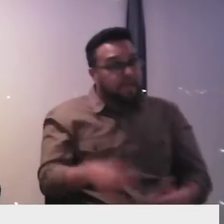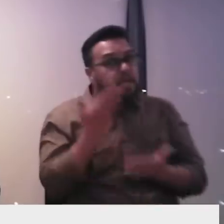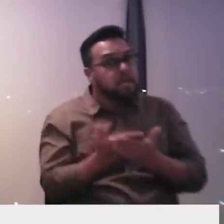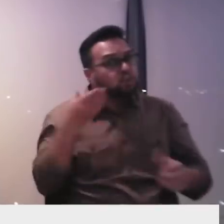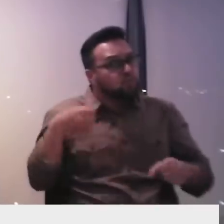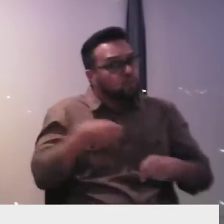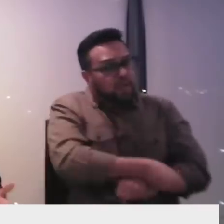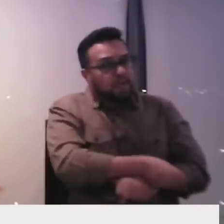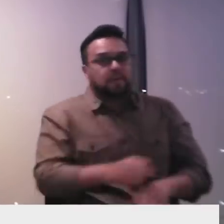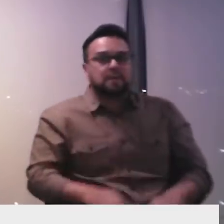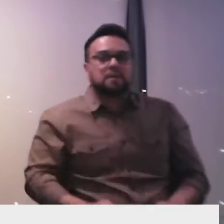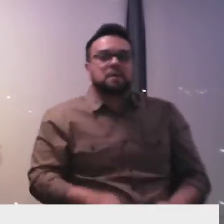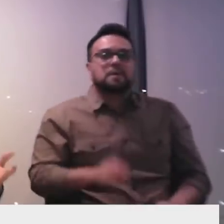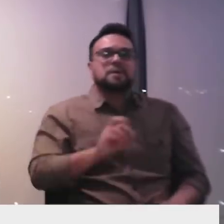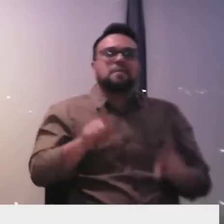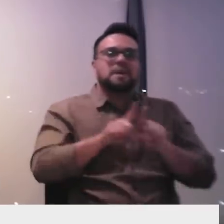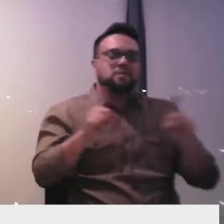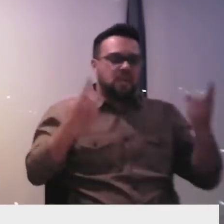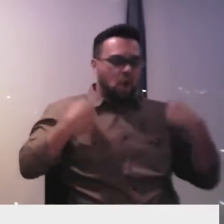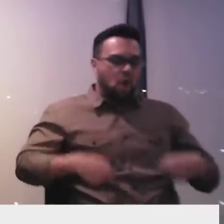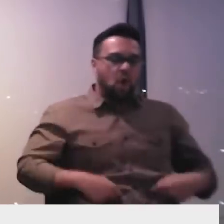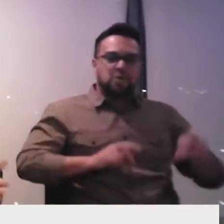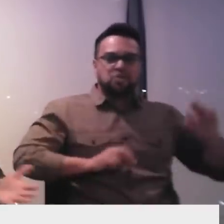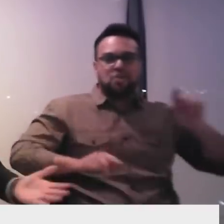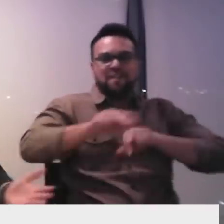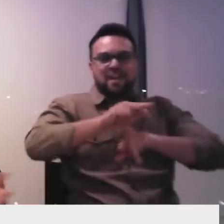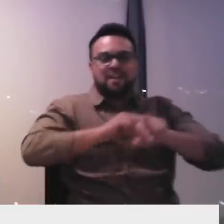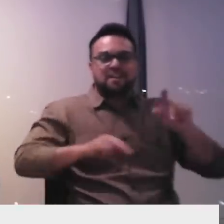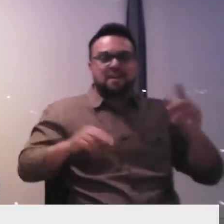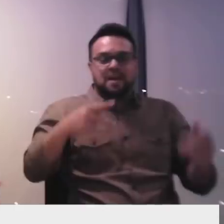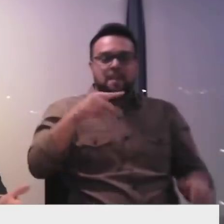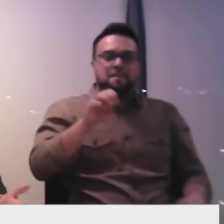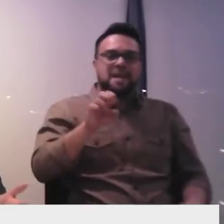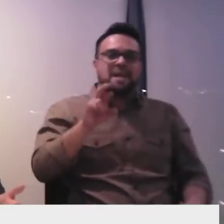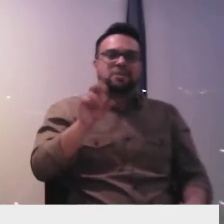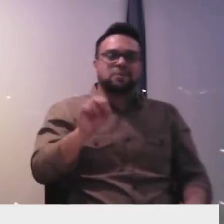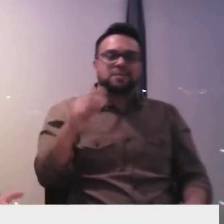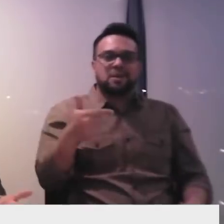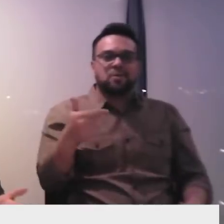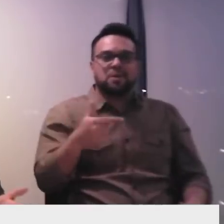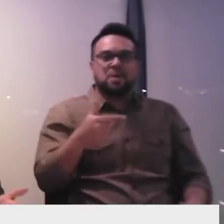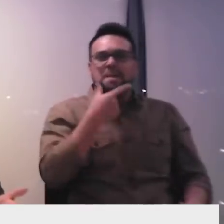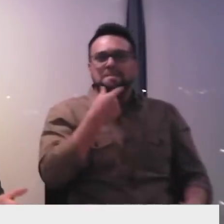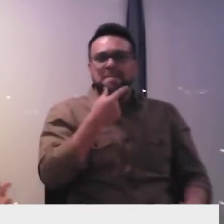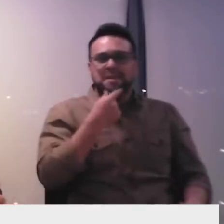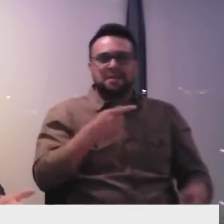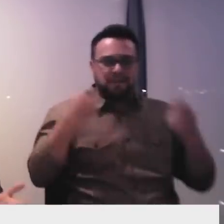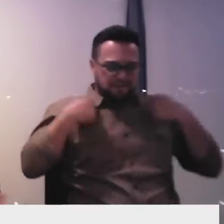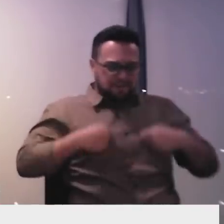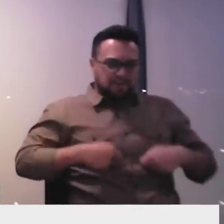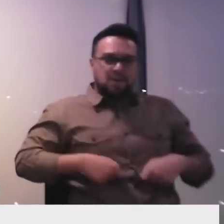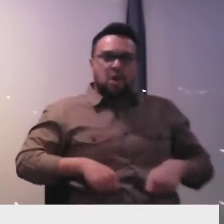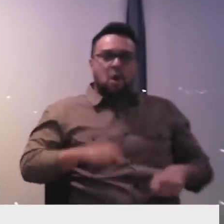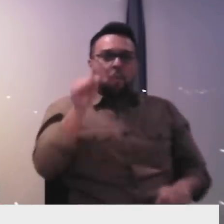você se exibir com roupa diferente. A gente vê no Colégio Pedro II, no Rio, meninos com vestido. Meu Deus